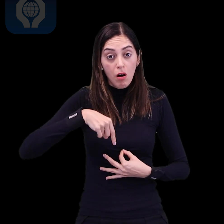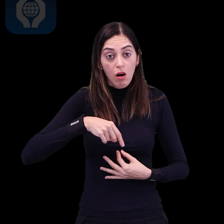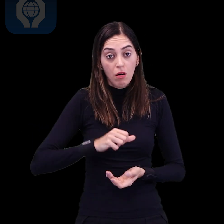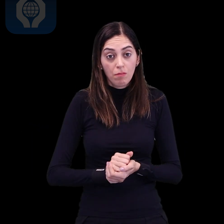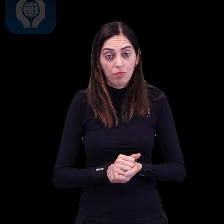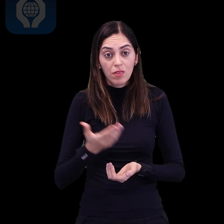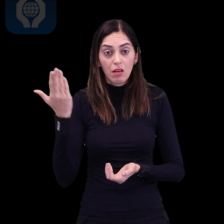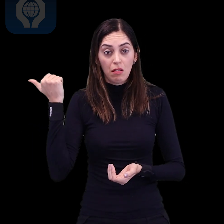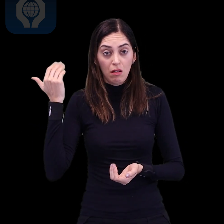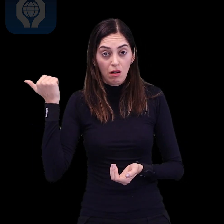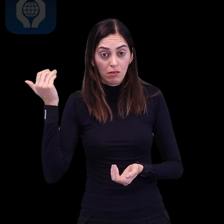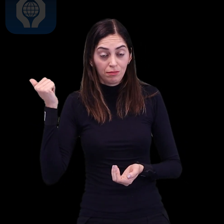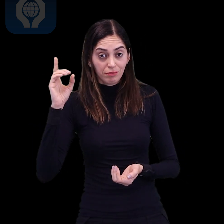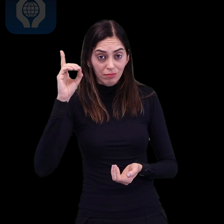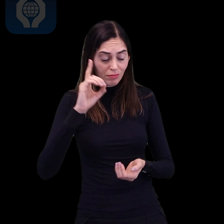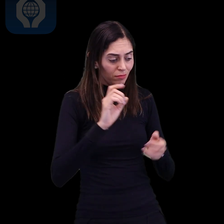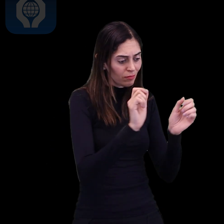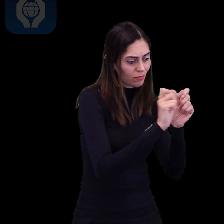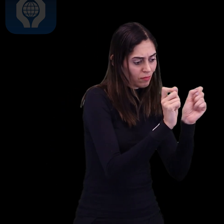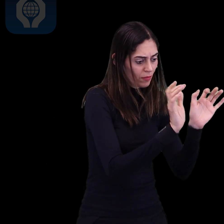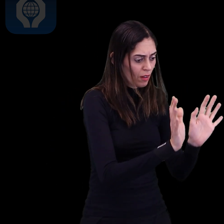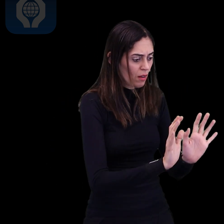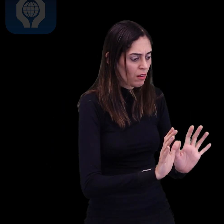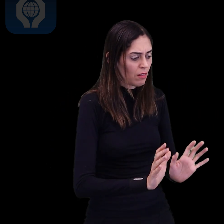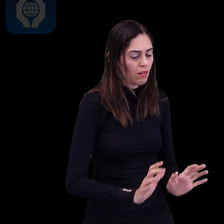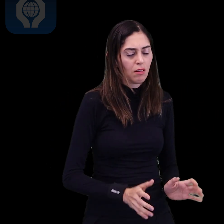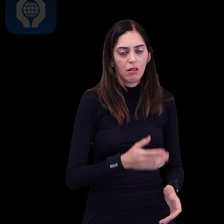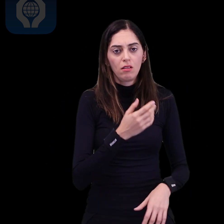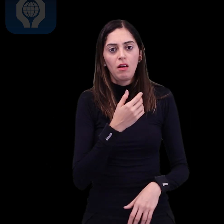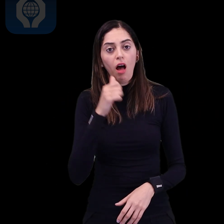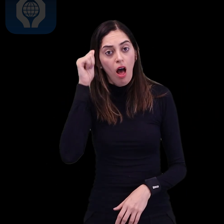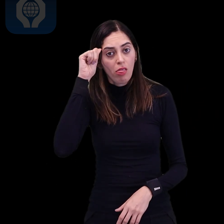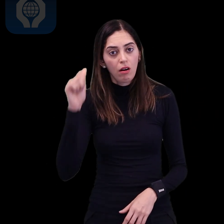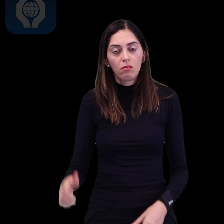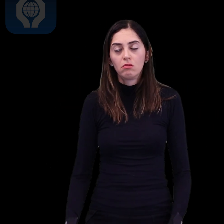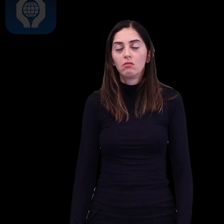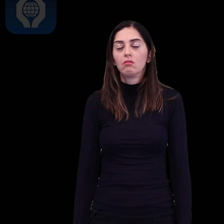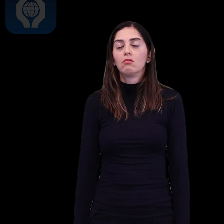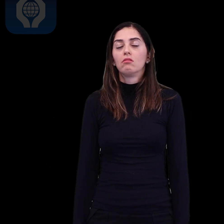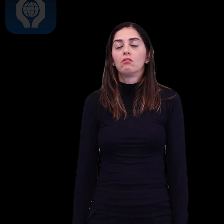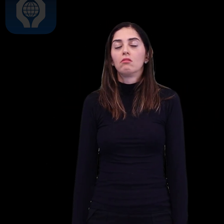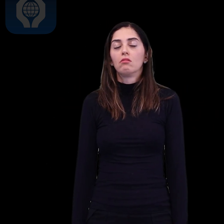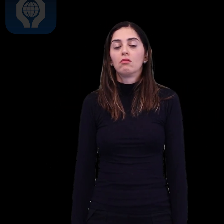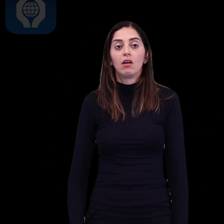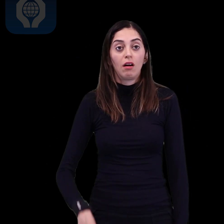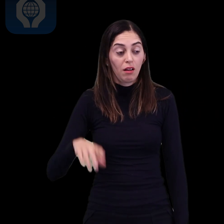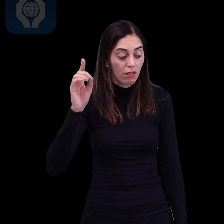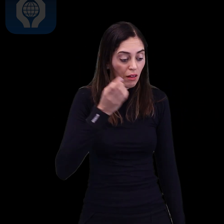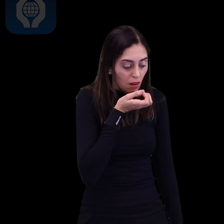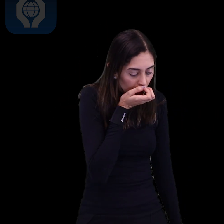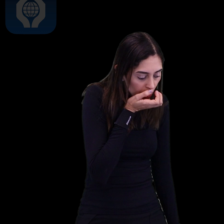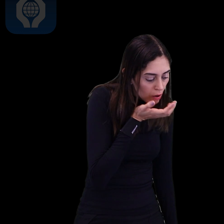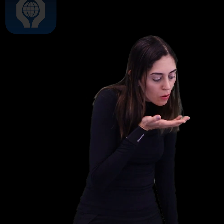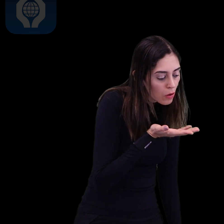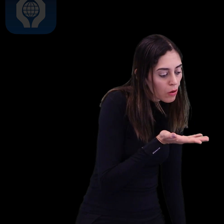este não tinha vida. Seu corpo era semelhante ao de uma pessoa morta. Então Deus soprou a vida nas narinas de